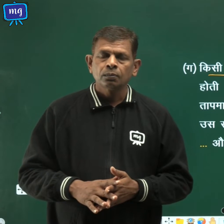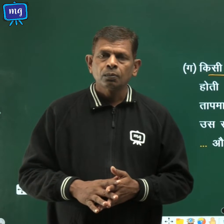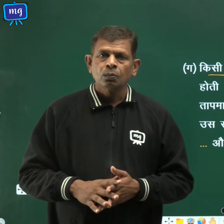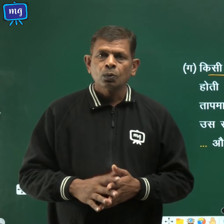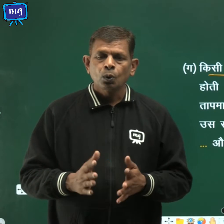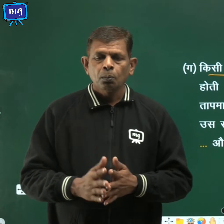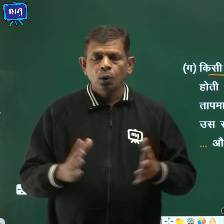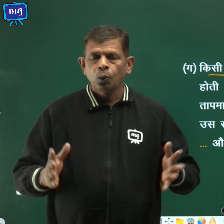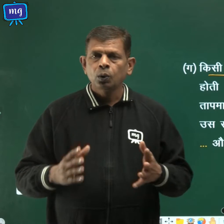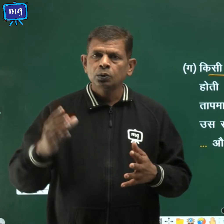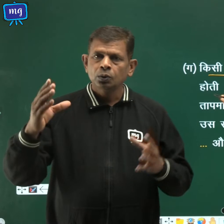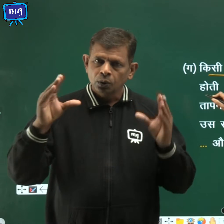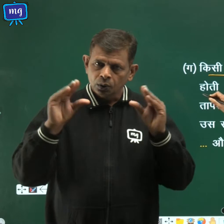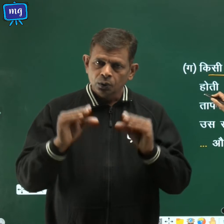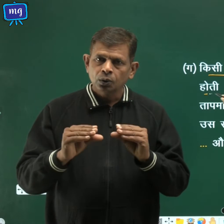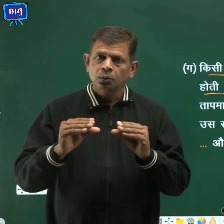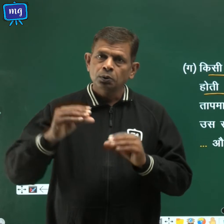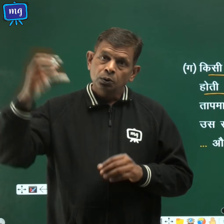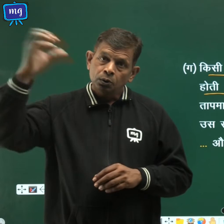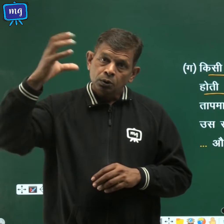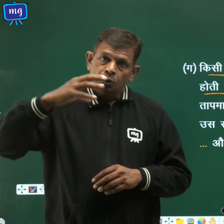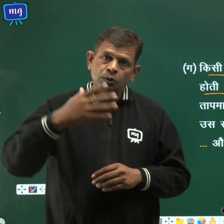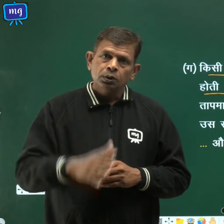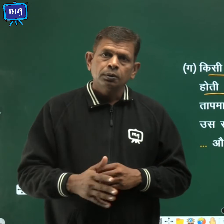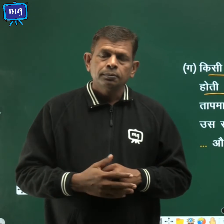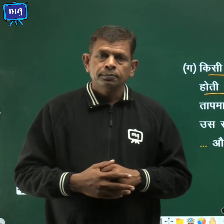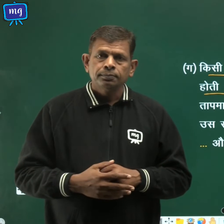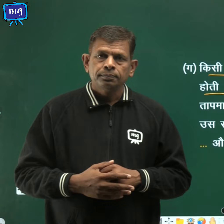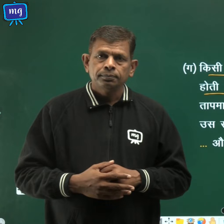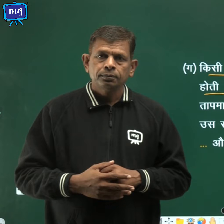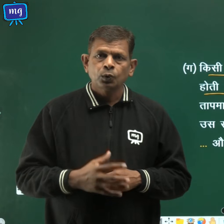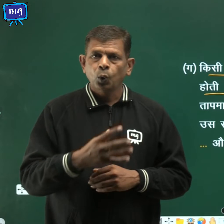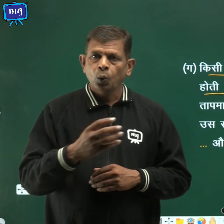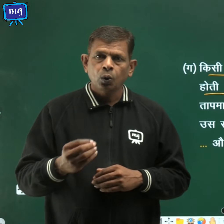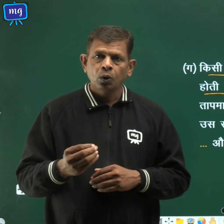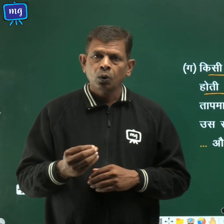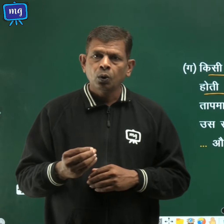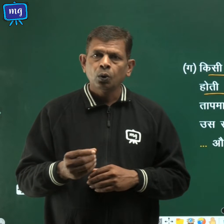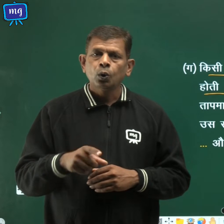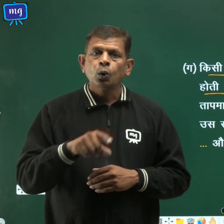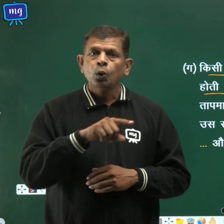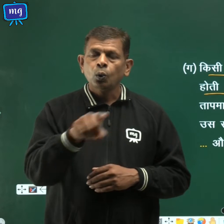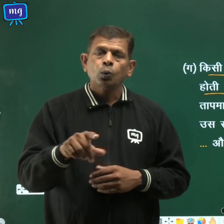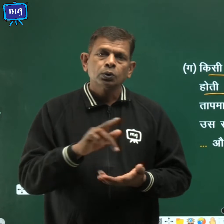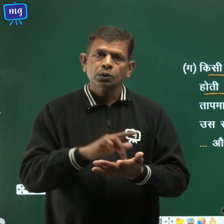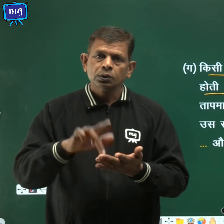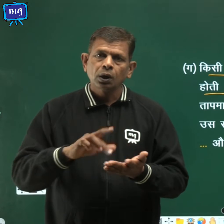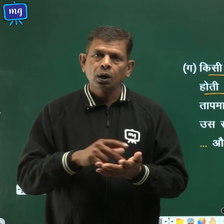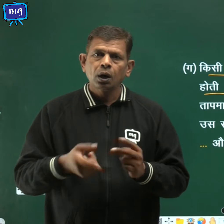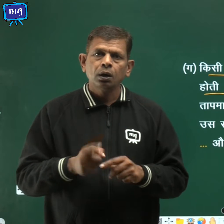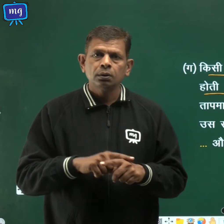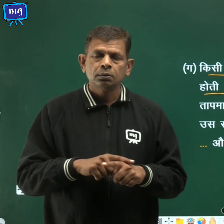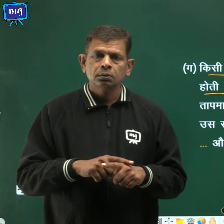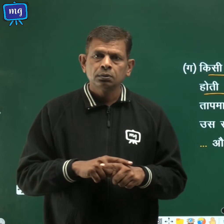बहुत कम वर्षा होती है और उस स्थान का